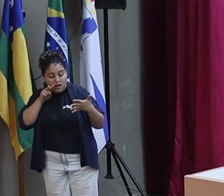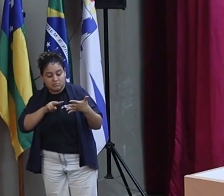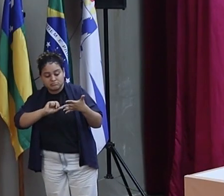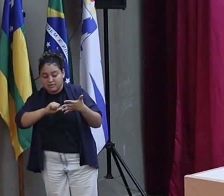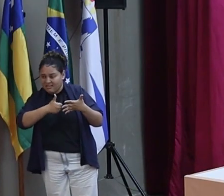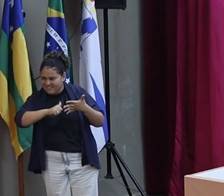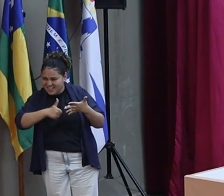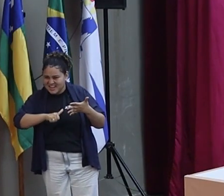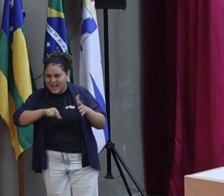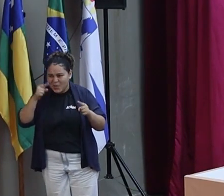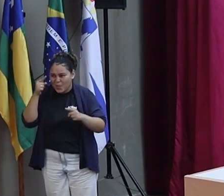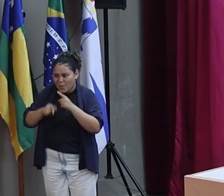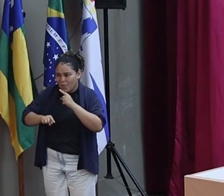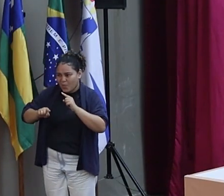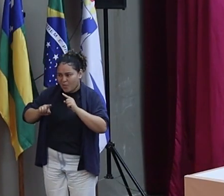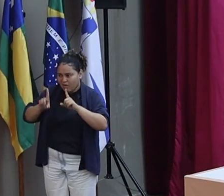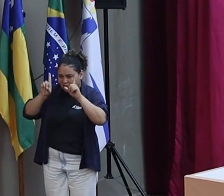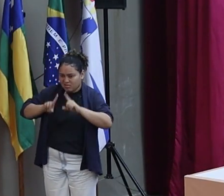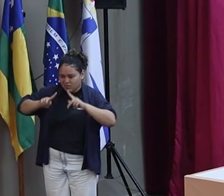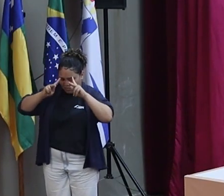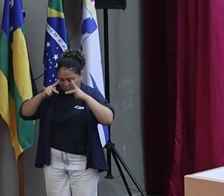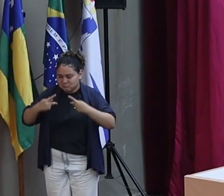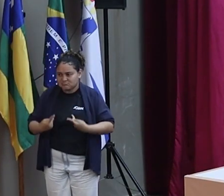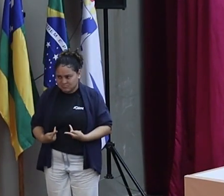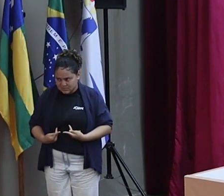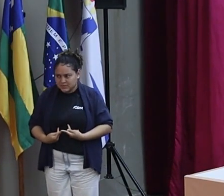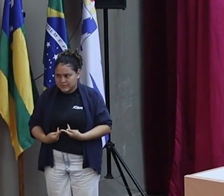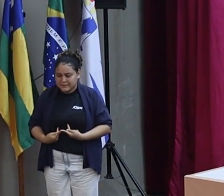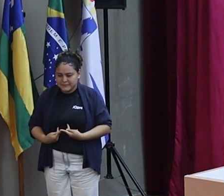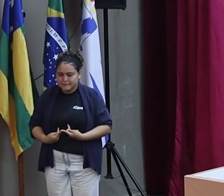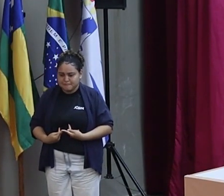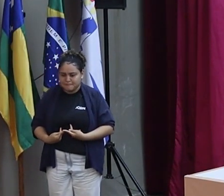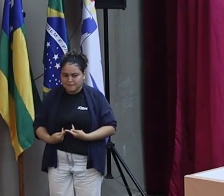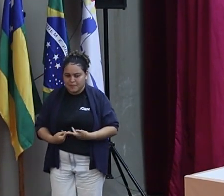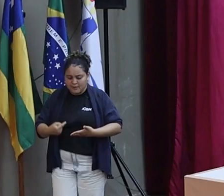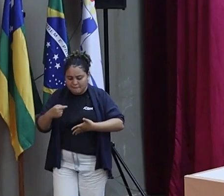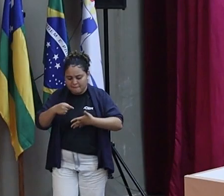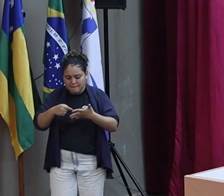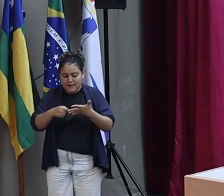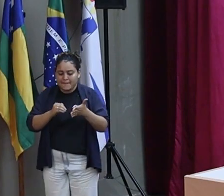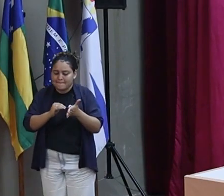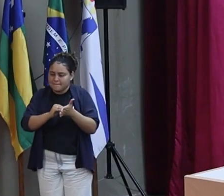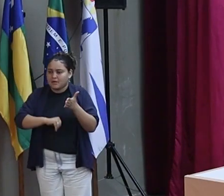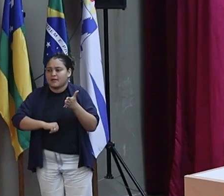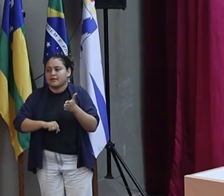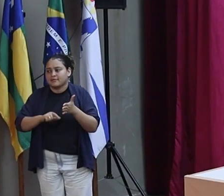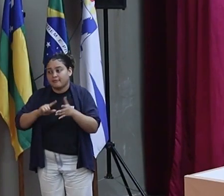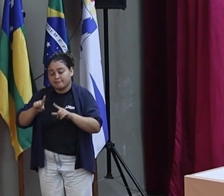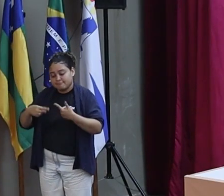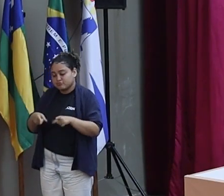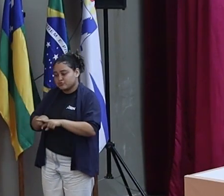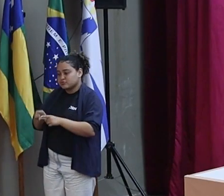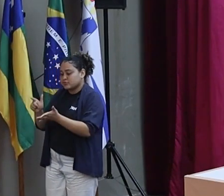que infringissem, né, os critérios que haviam sido retirados do edital, que elas também seriam retiradas